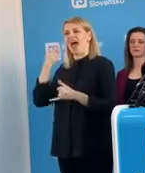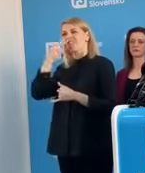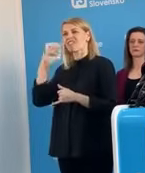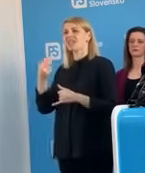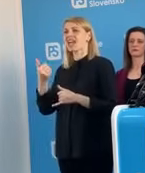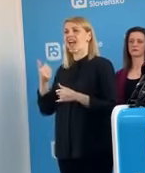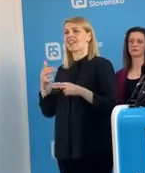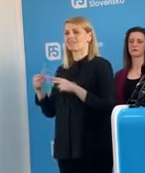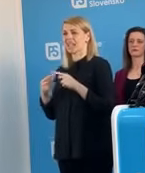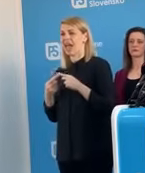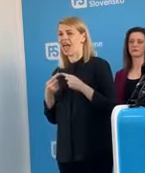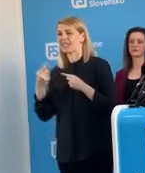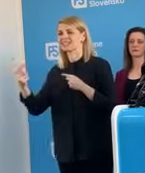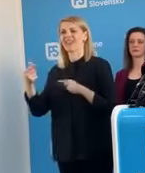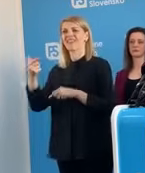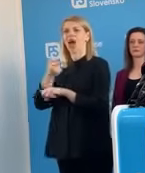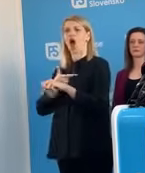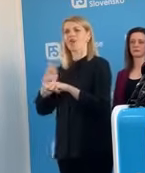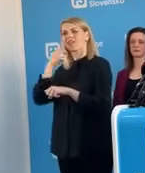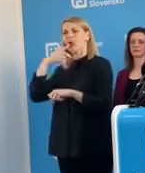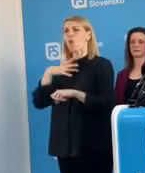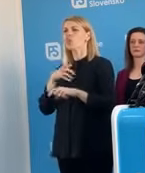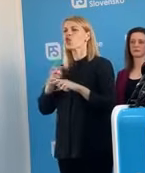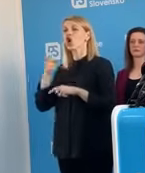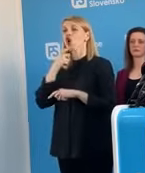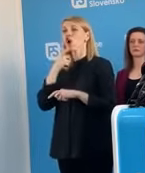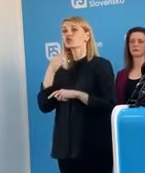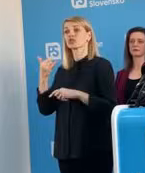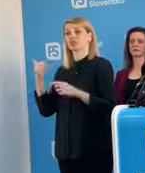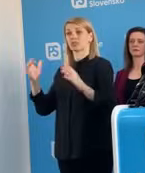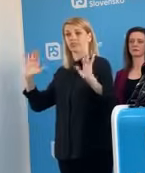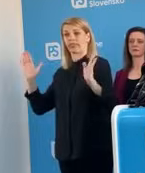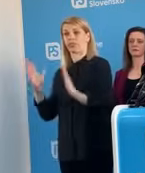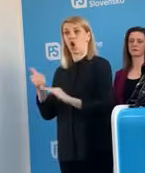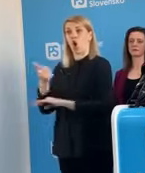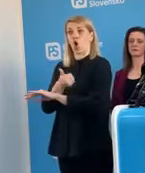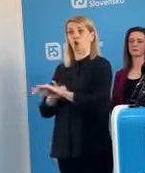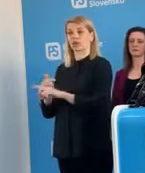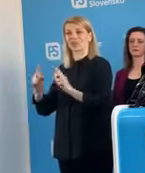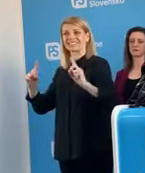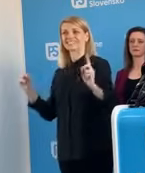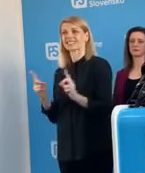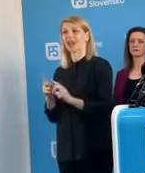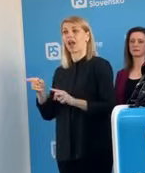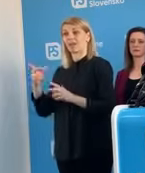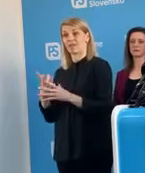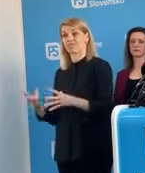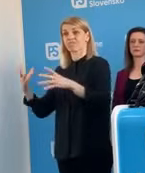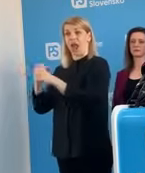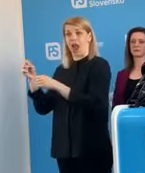jedna cesta 2 hodiny, ale bude to hodina, aj to je v tom balíku. V tom balíku sú masívne opravy ďalšej